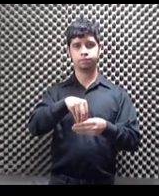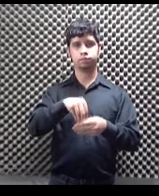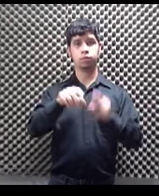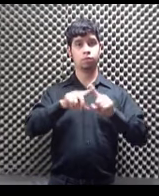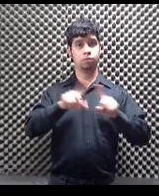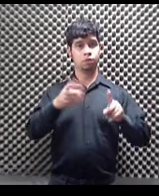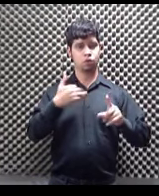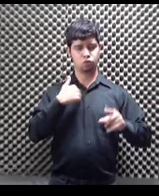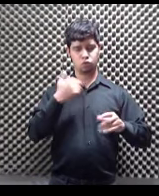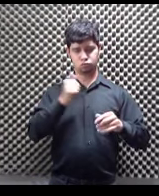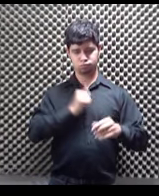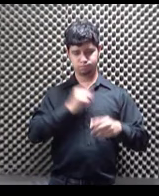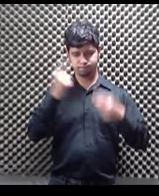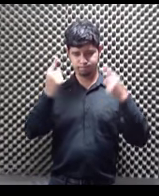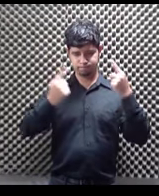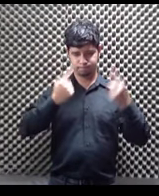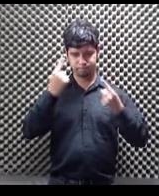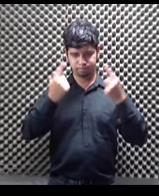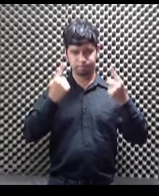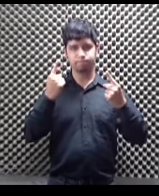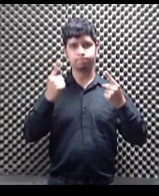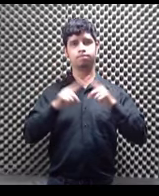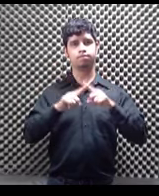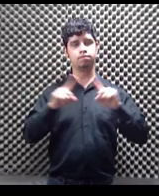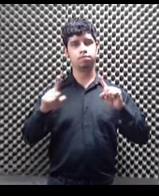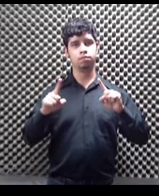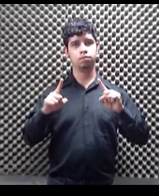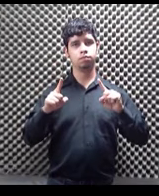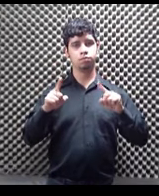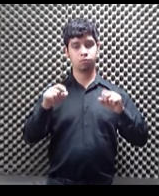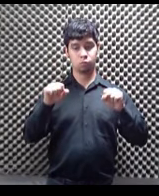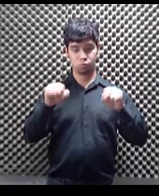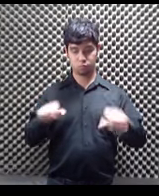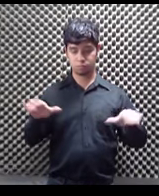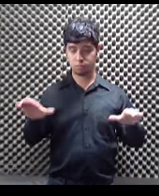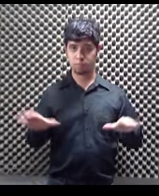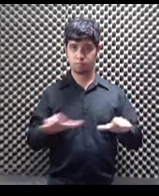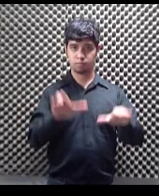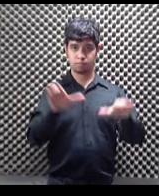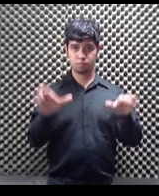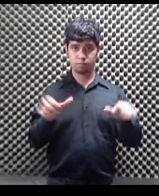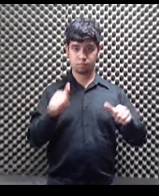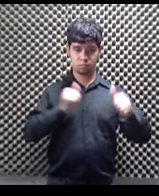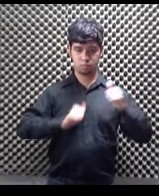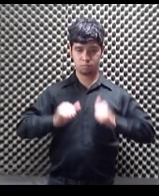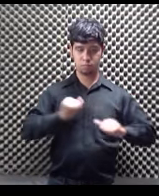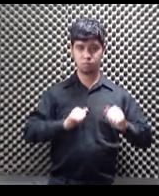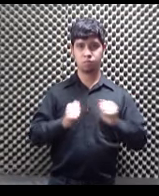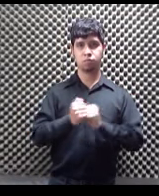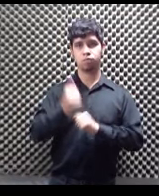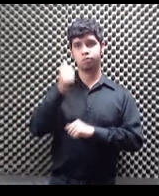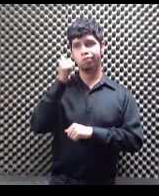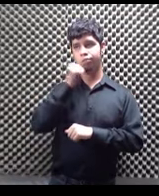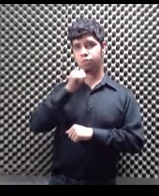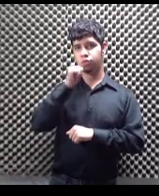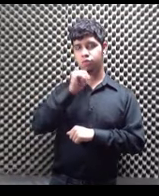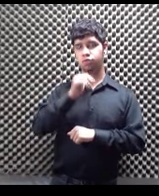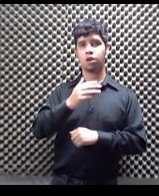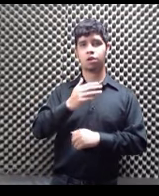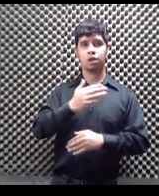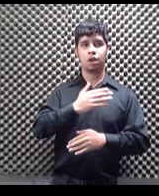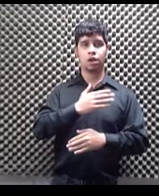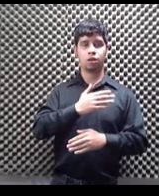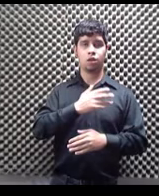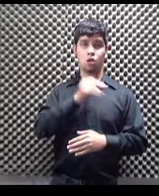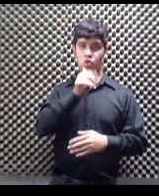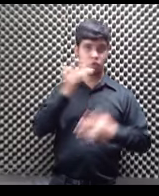okay. Pero pienso que las condiciones de poder hacer la obra con mujeres tapadas, con